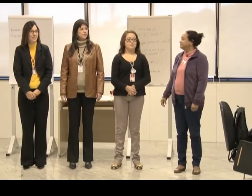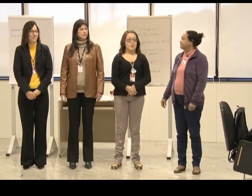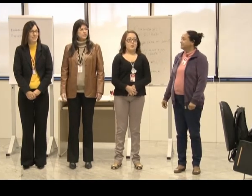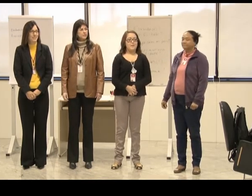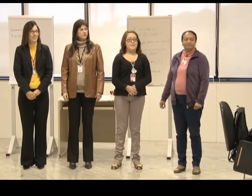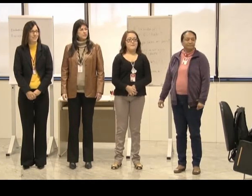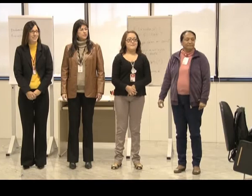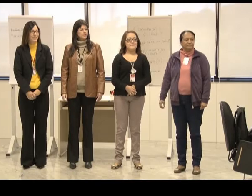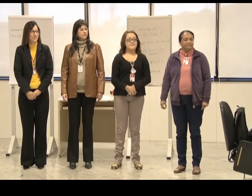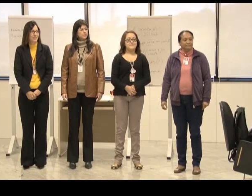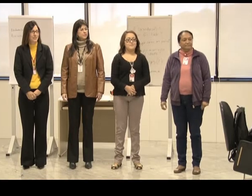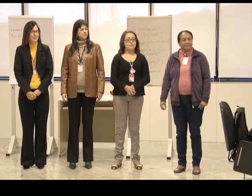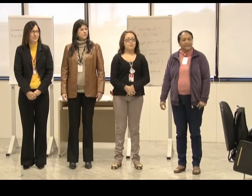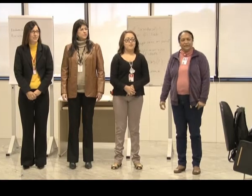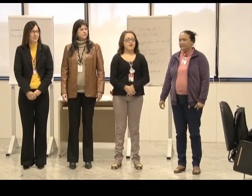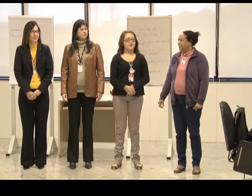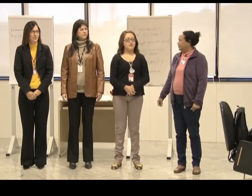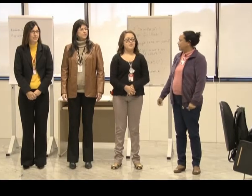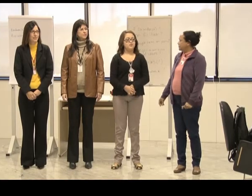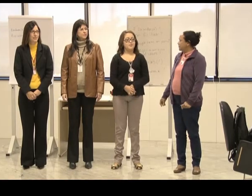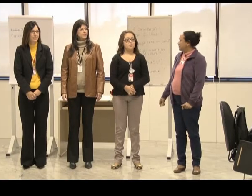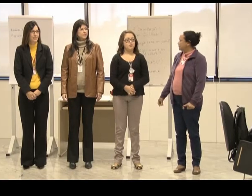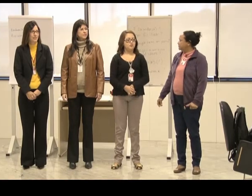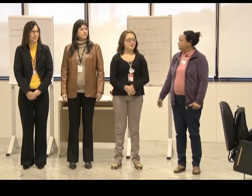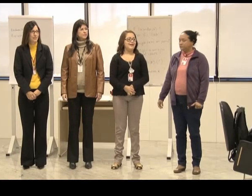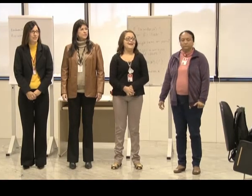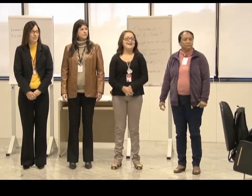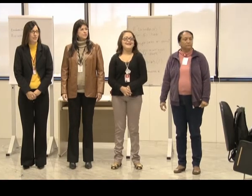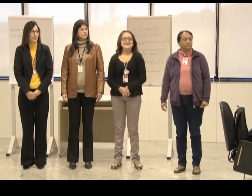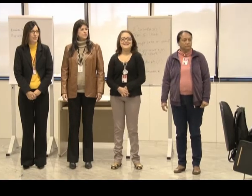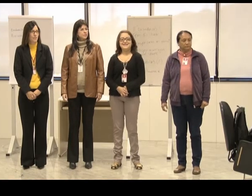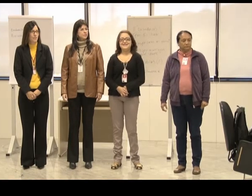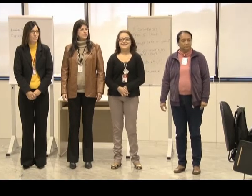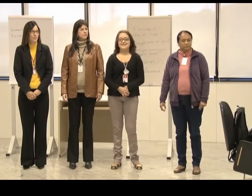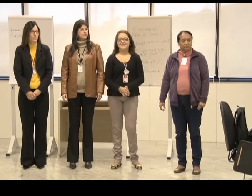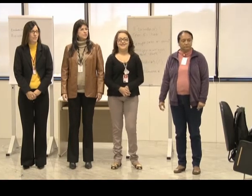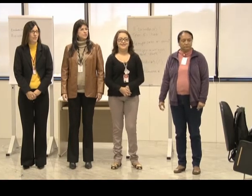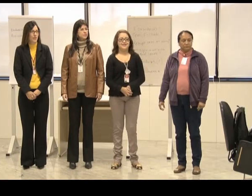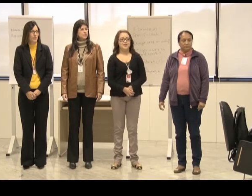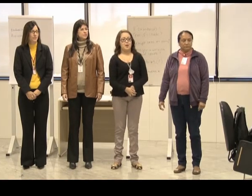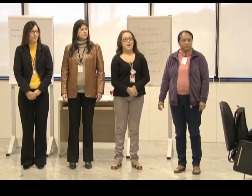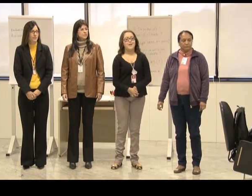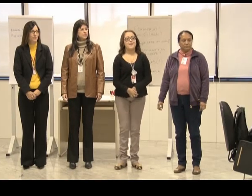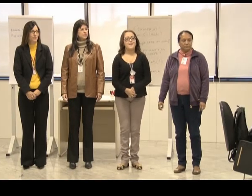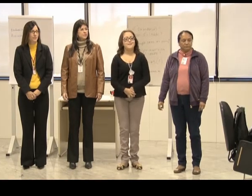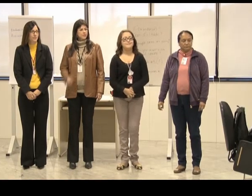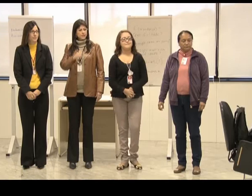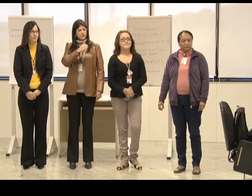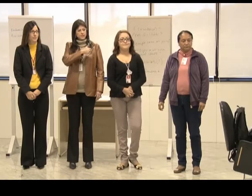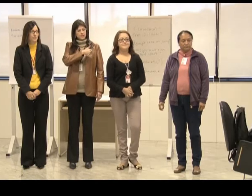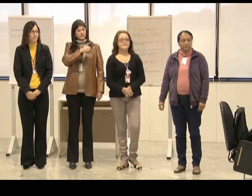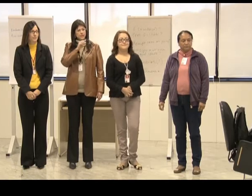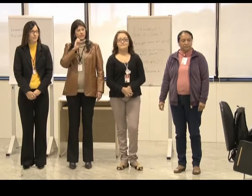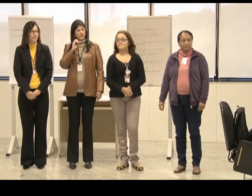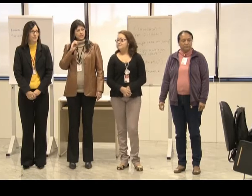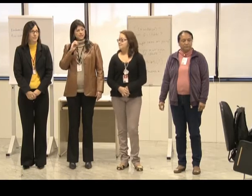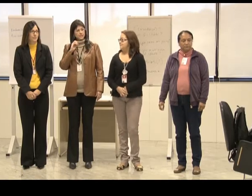10 segundos. Vamos fazer 2 rodadas. Quando acabar, vocês vão escrever o nome da